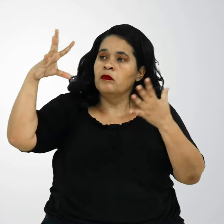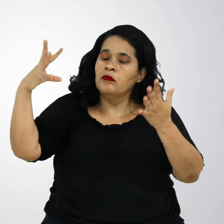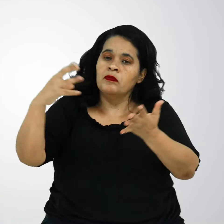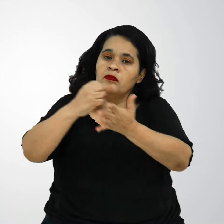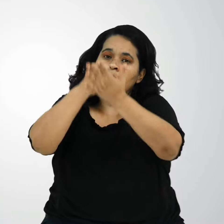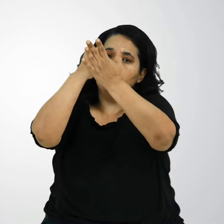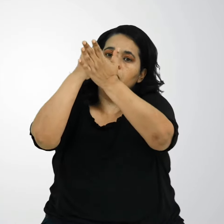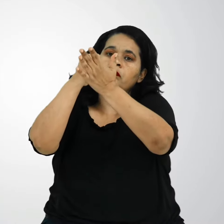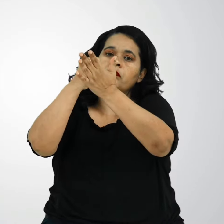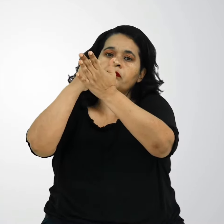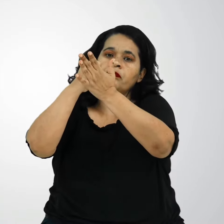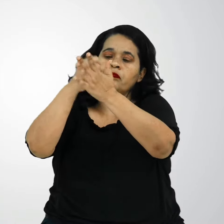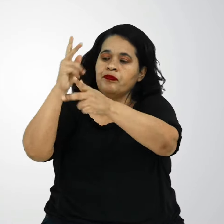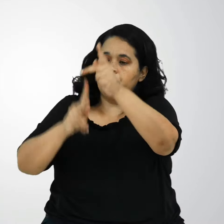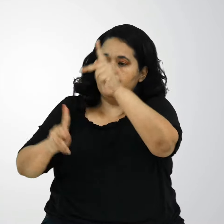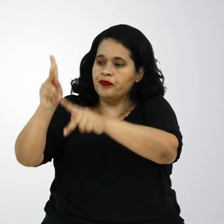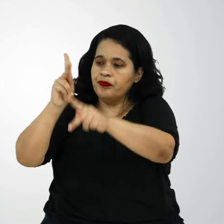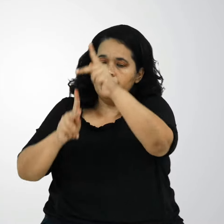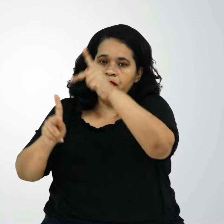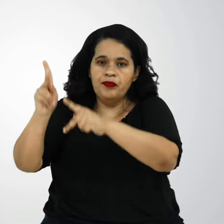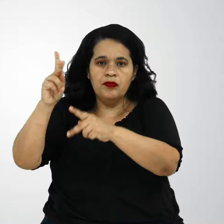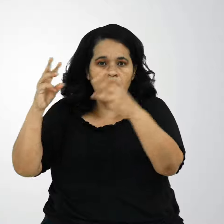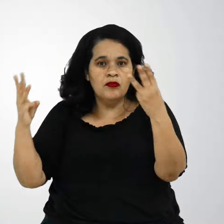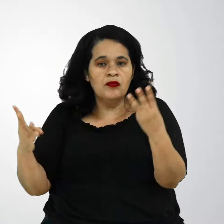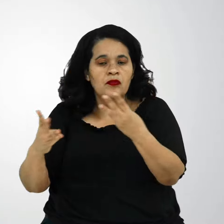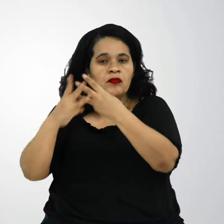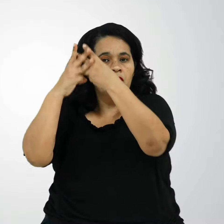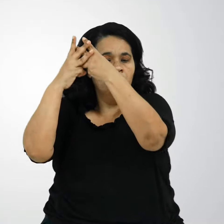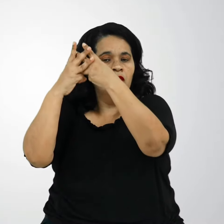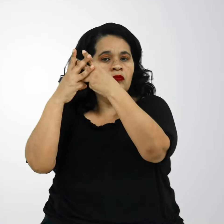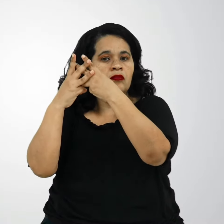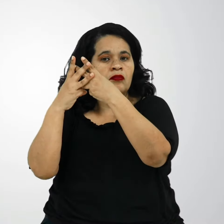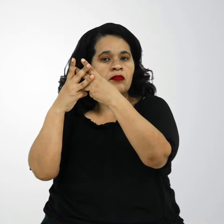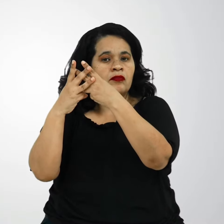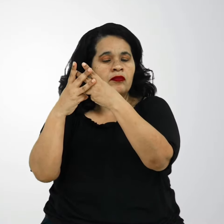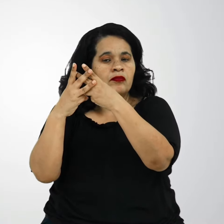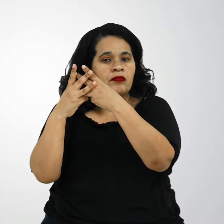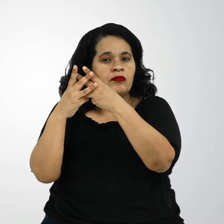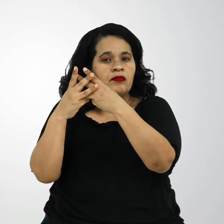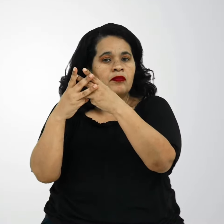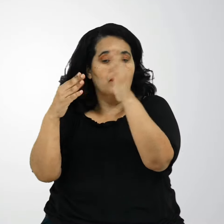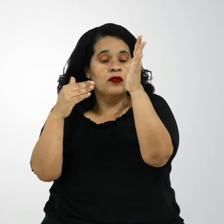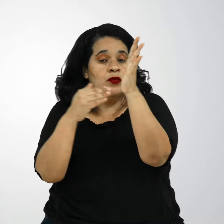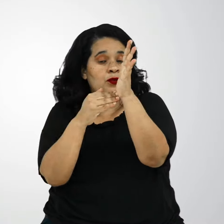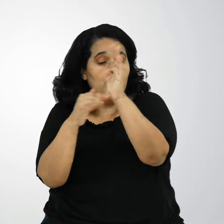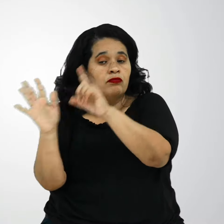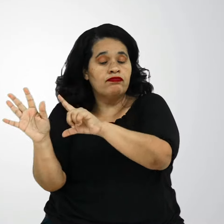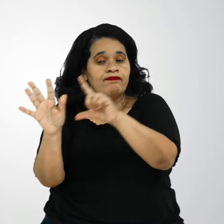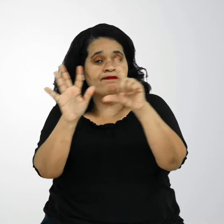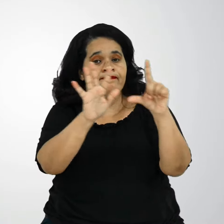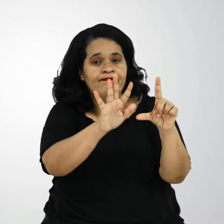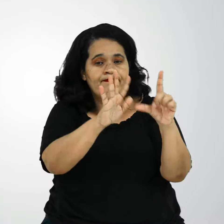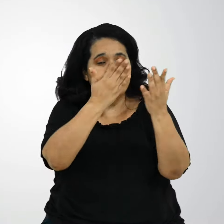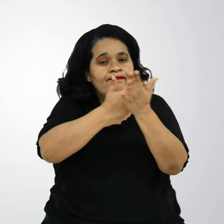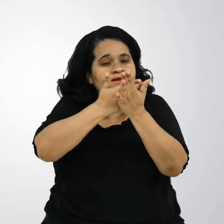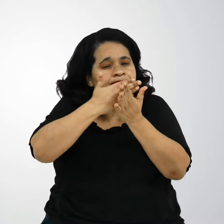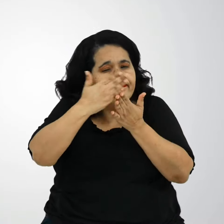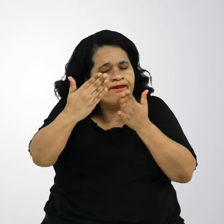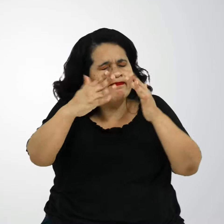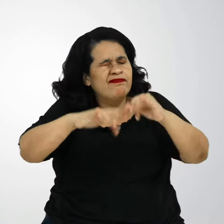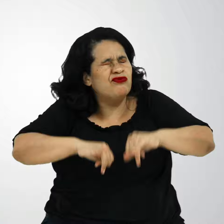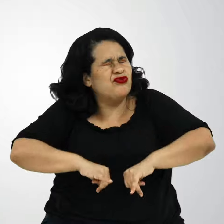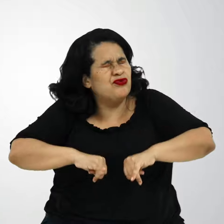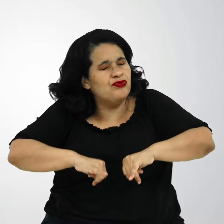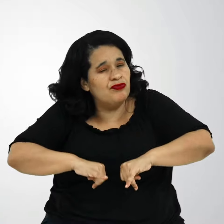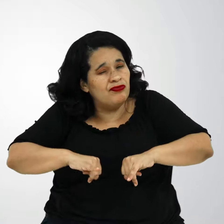para oferecer graça ao povo judeu, né? Ou seja, a última semana aí ela começa com a grande tribulação, né? Ela